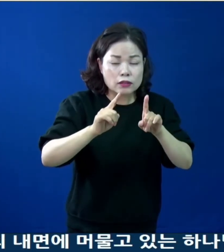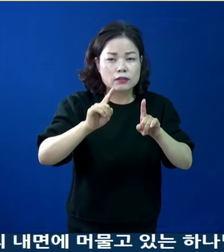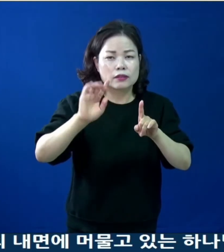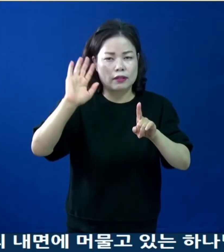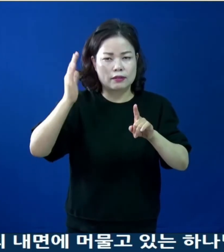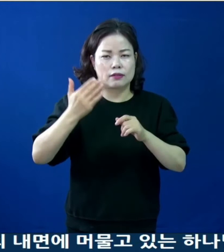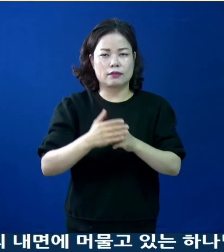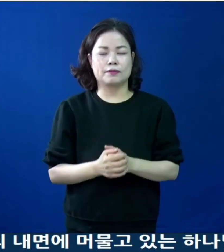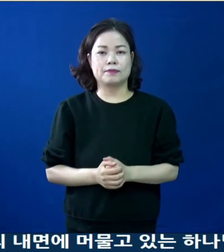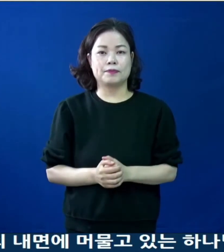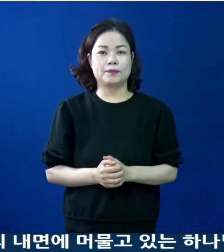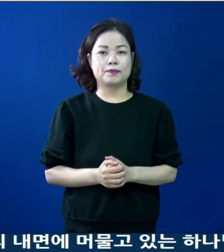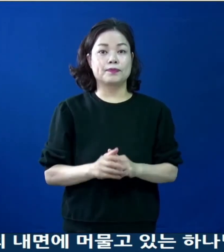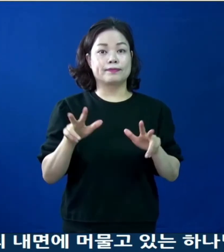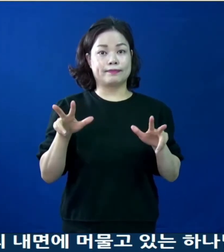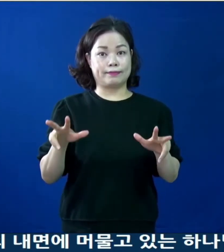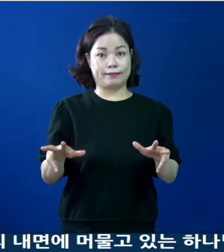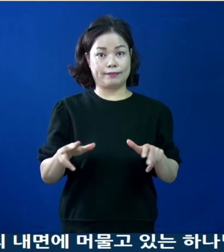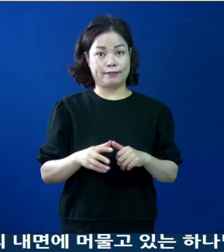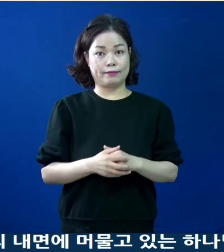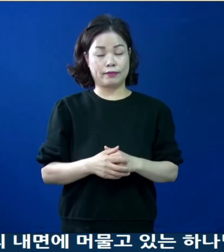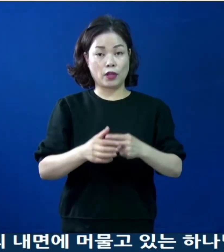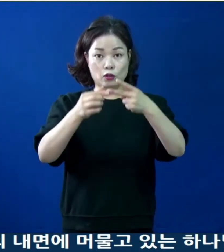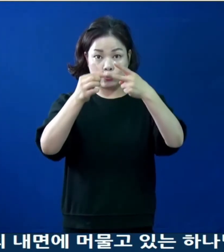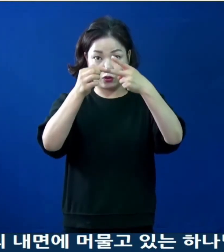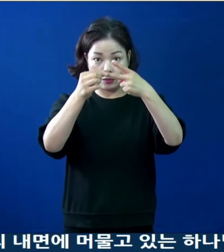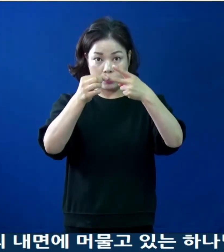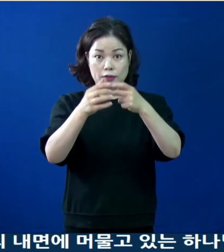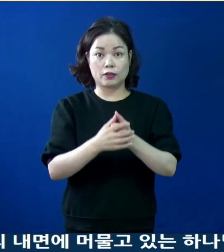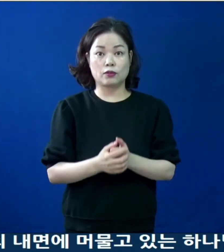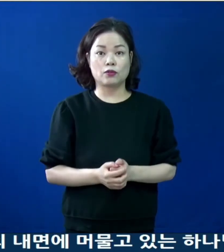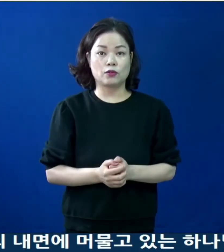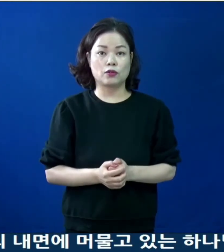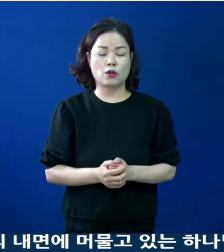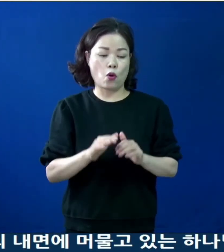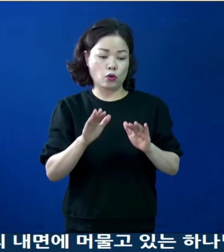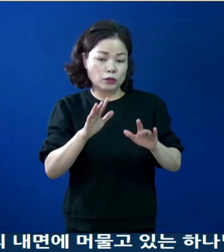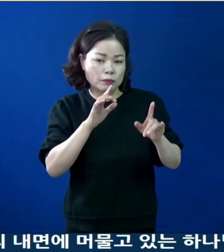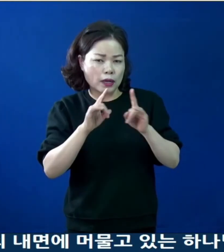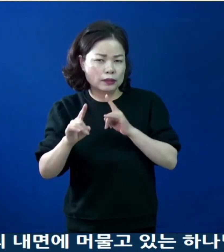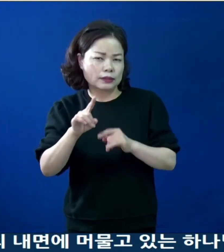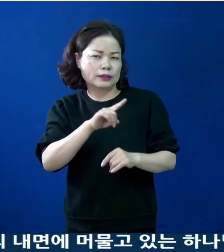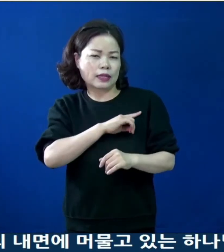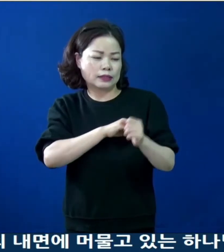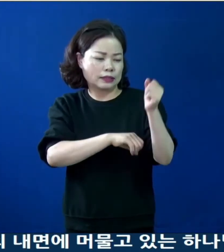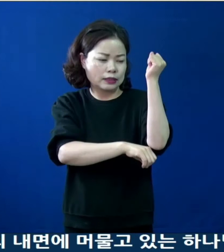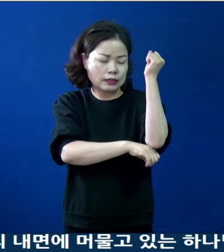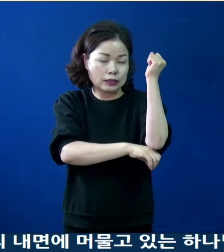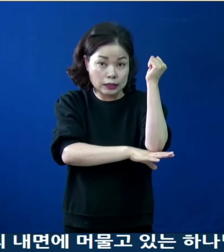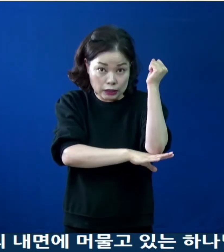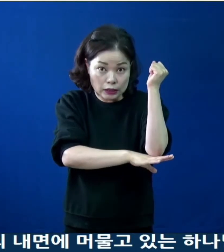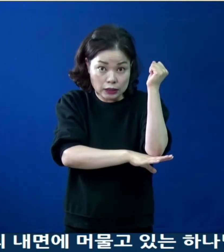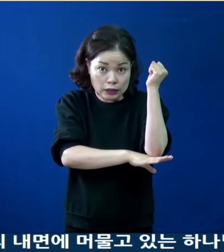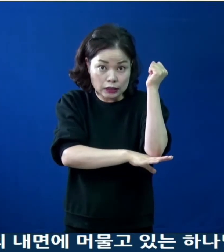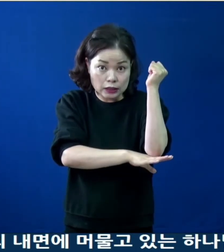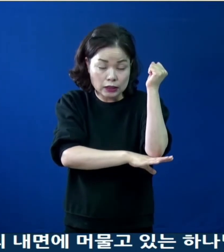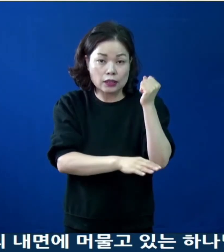되었습니다. 이제 두 번째로 오늘 말씀의 가장 근본적인 토대가